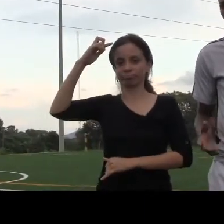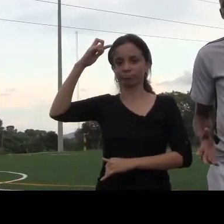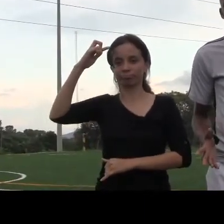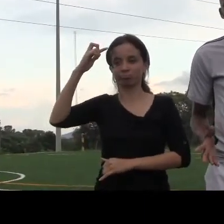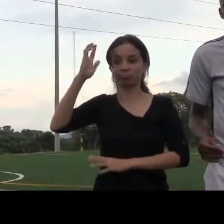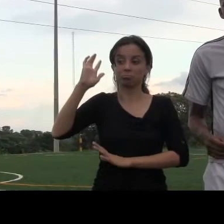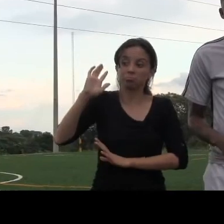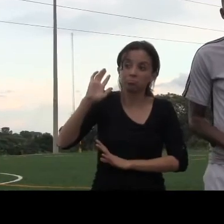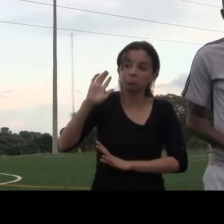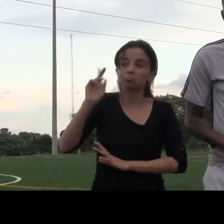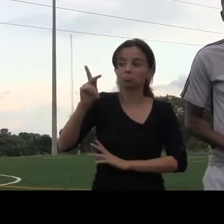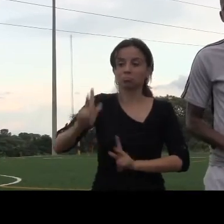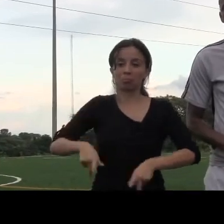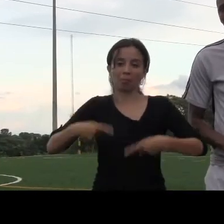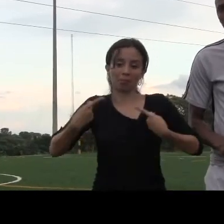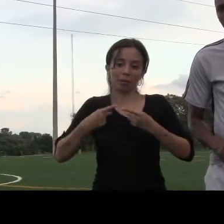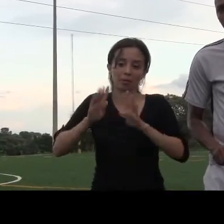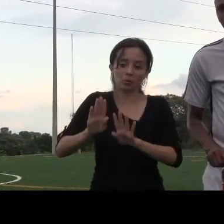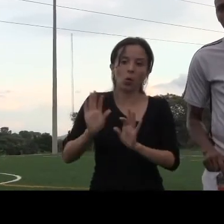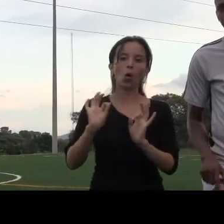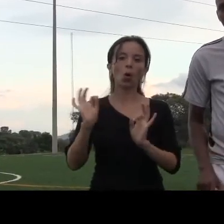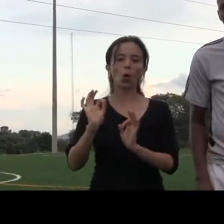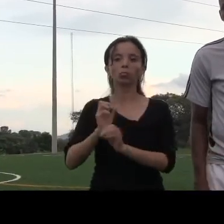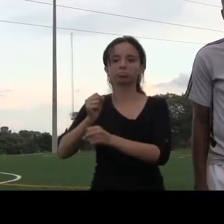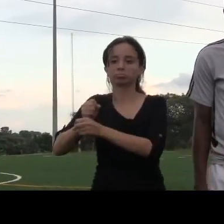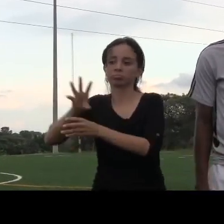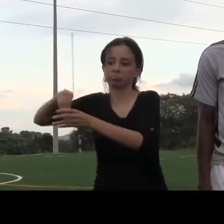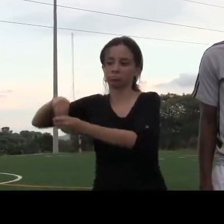para la vida o para un club de fútbol profesional, ¿no?